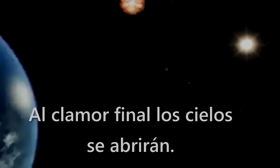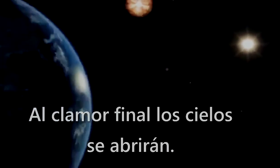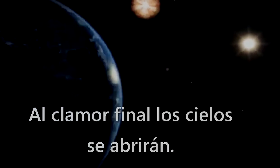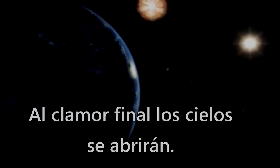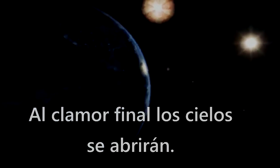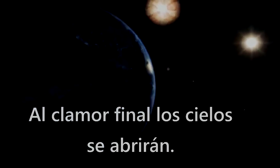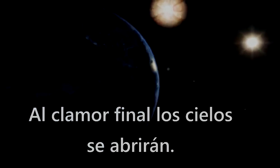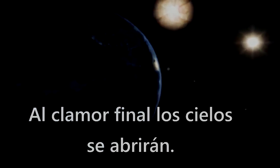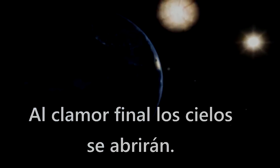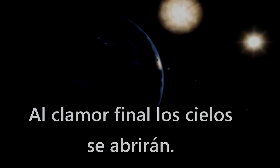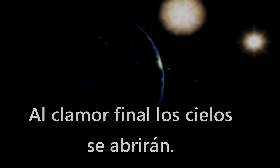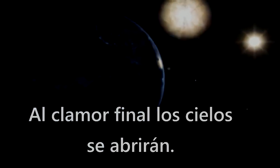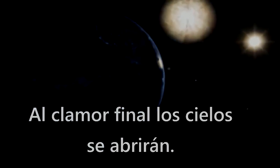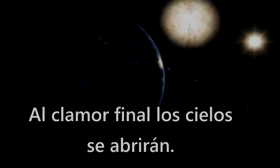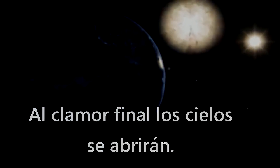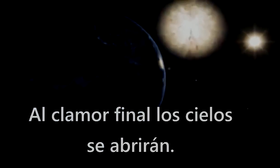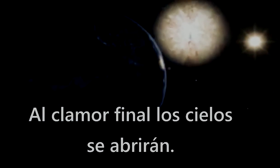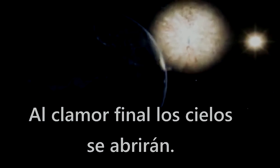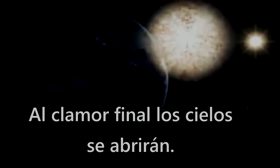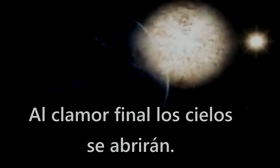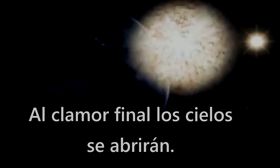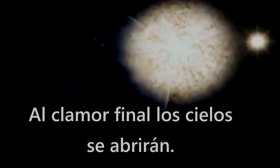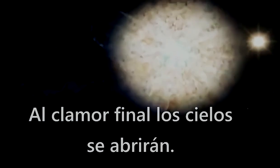Al clamor final